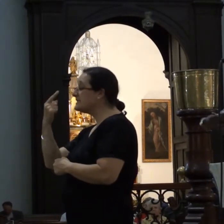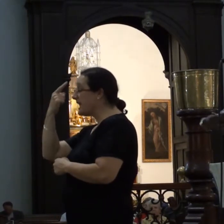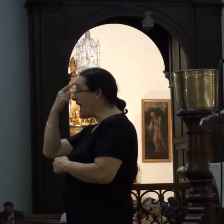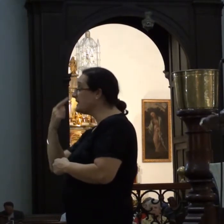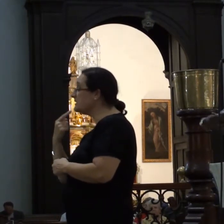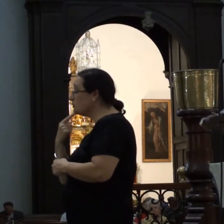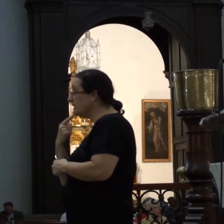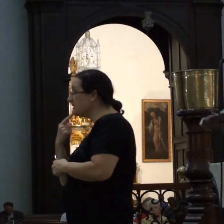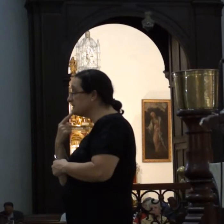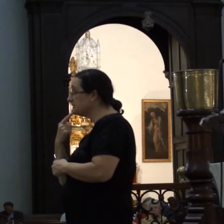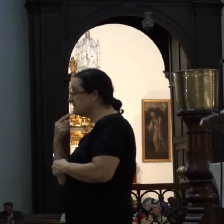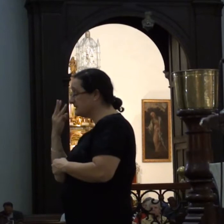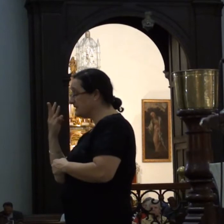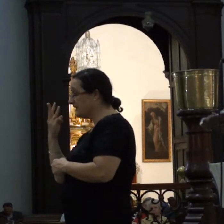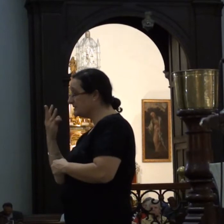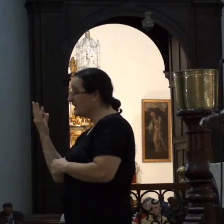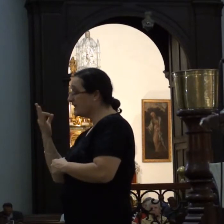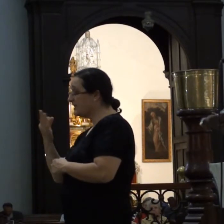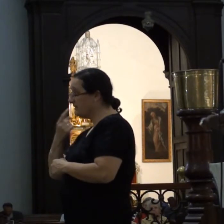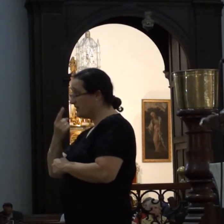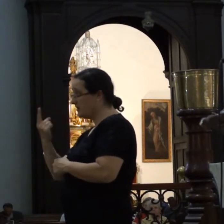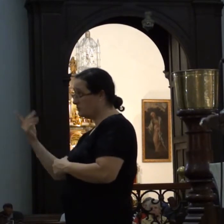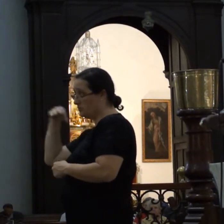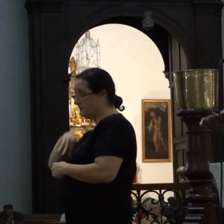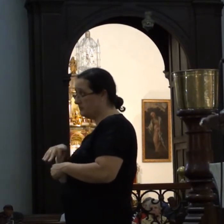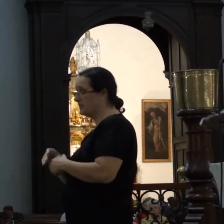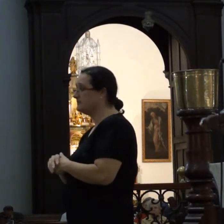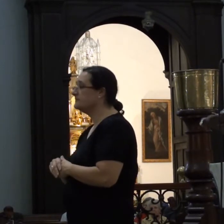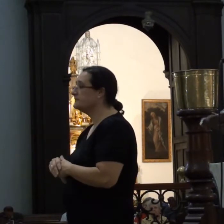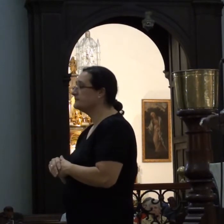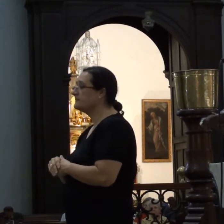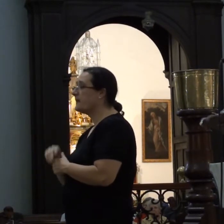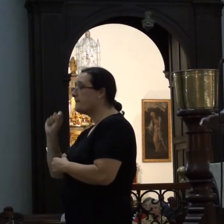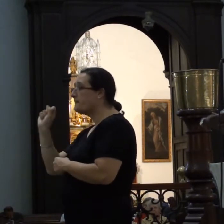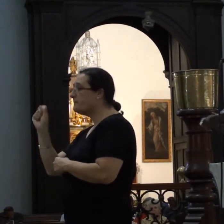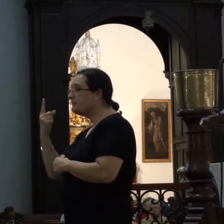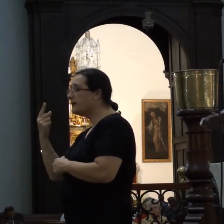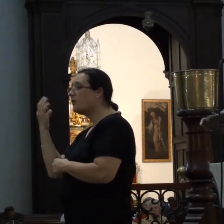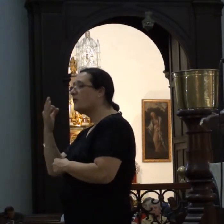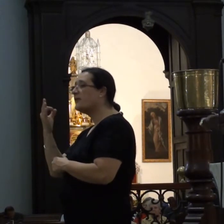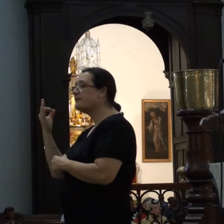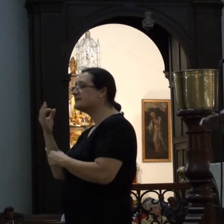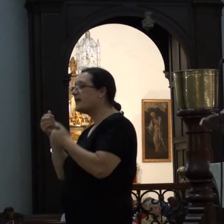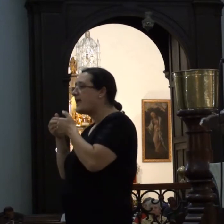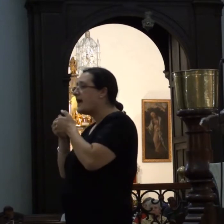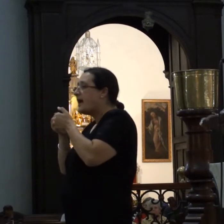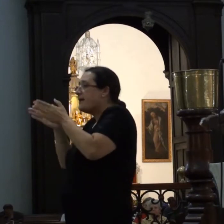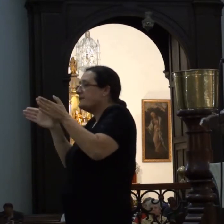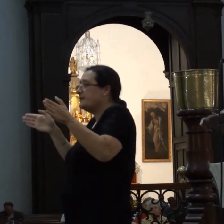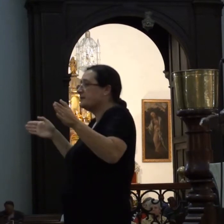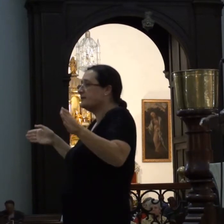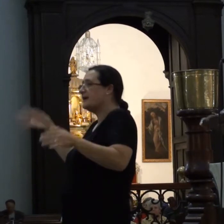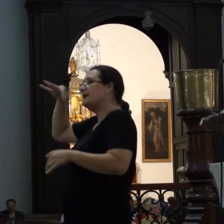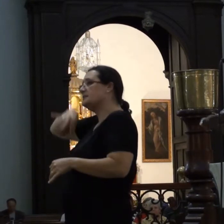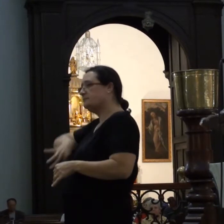nos piden nuestro ser de espirituales primero hemos de abrirnos al Espíritu